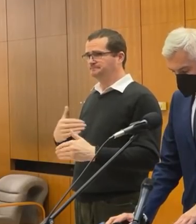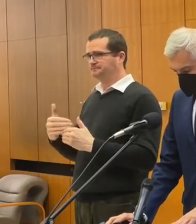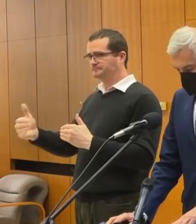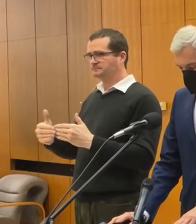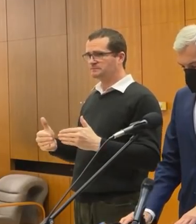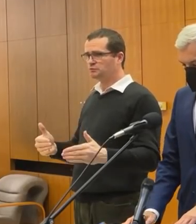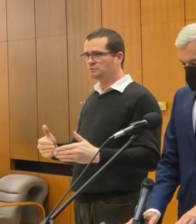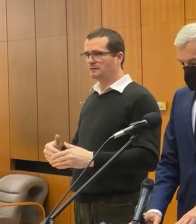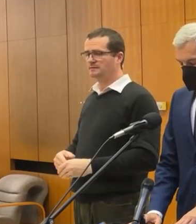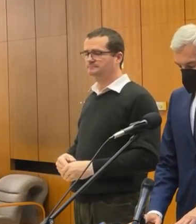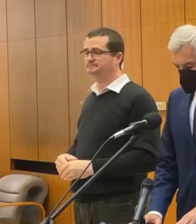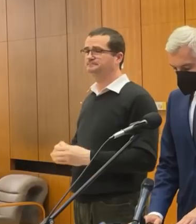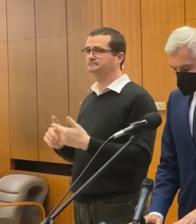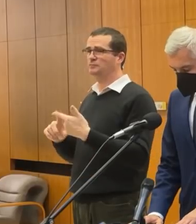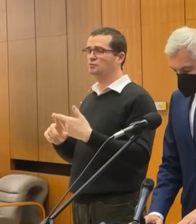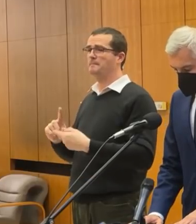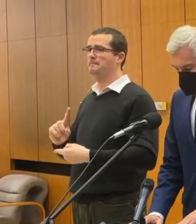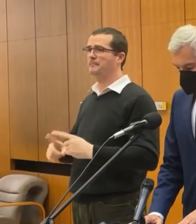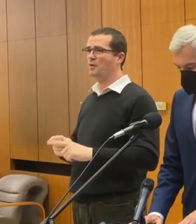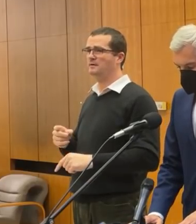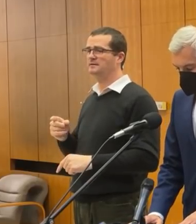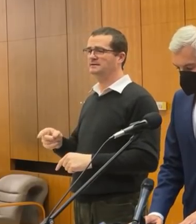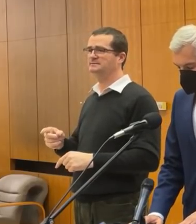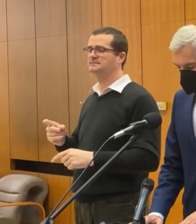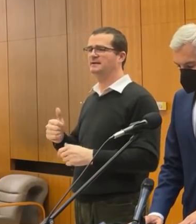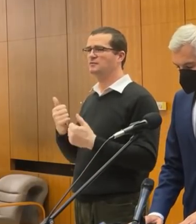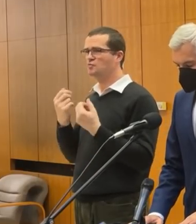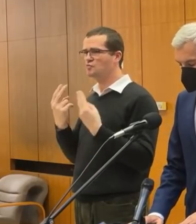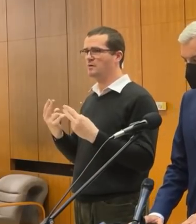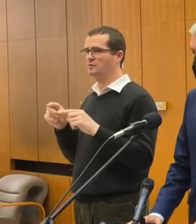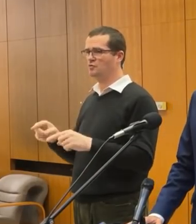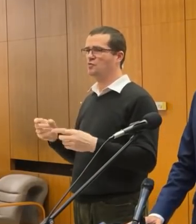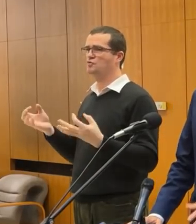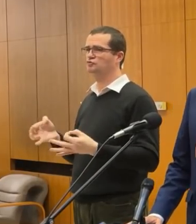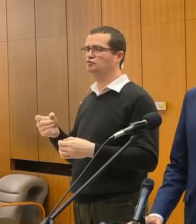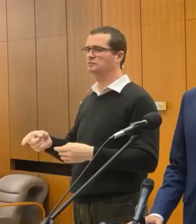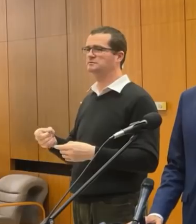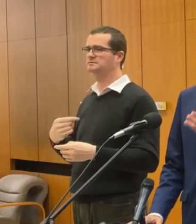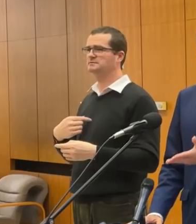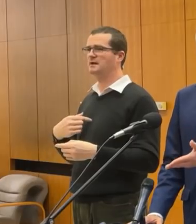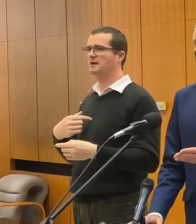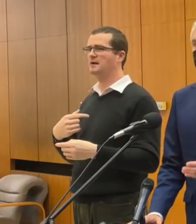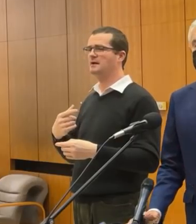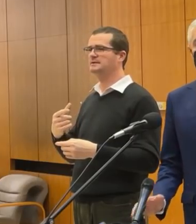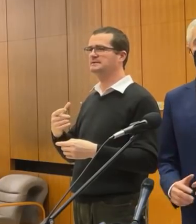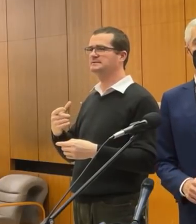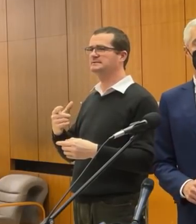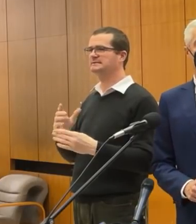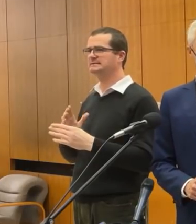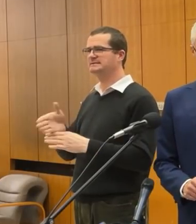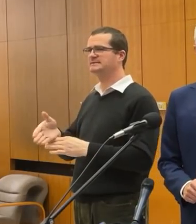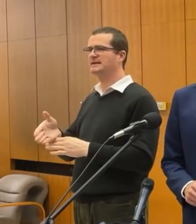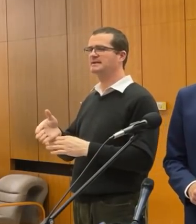susedstve. Po druhé, politicky je mimoriadne dôležité to, čo sa tiahne naprieč